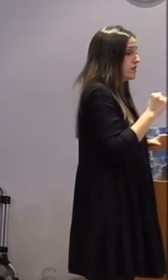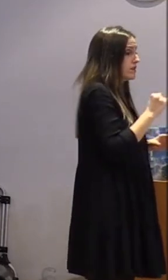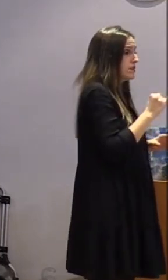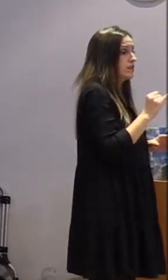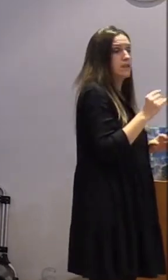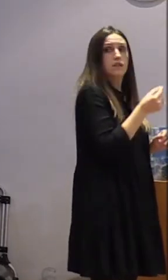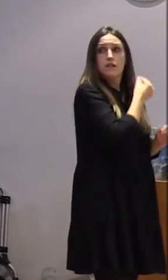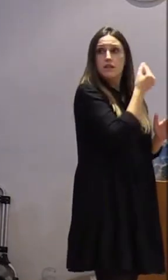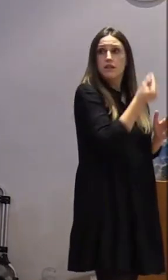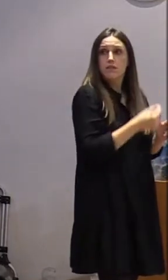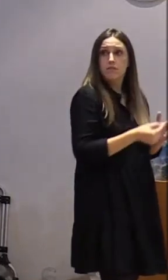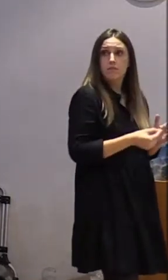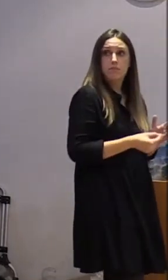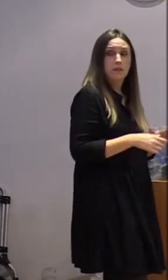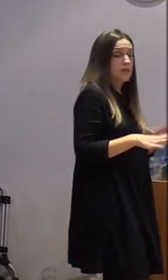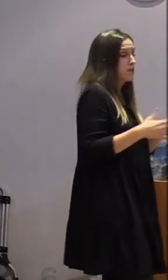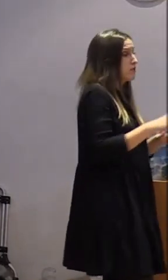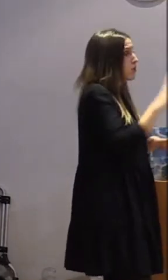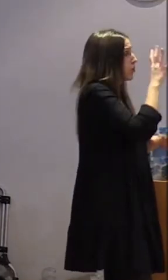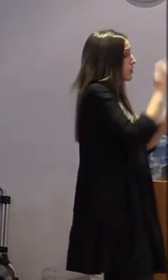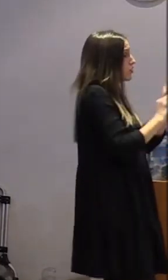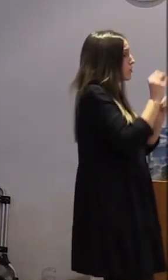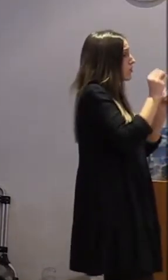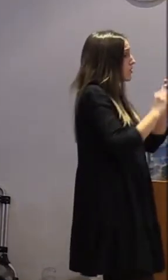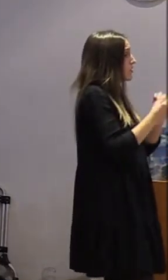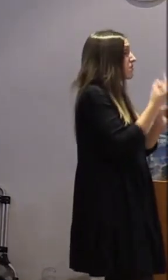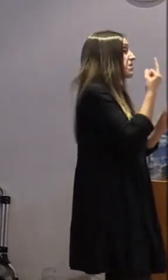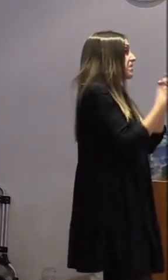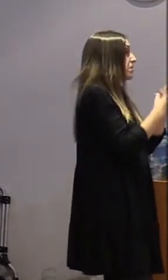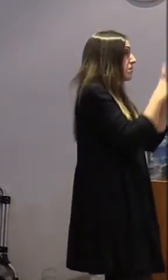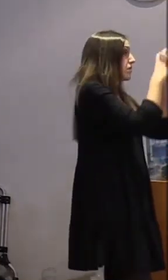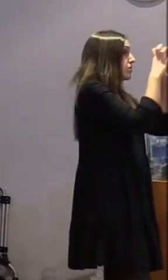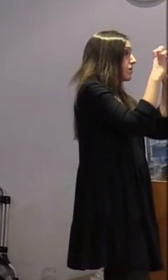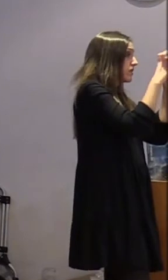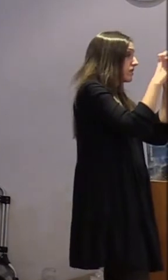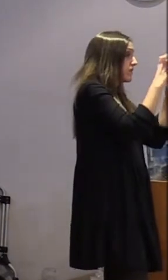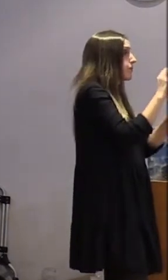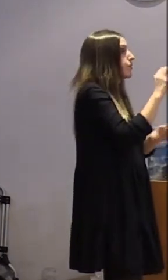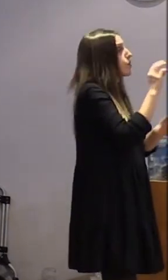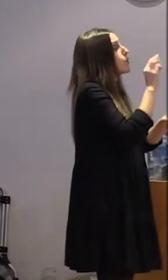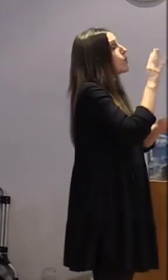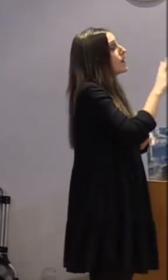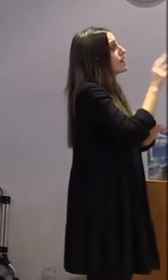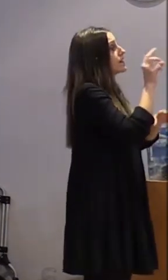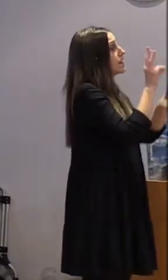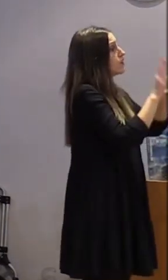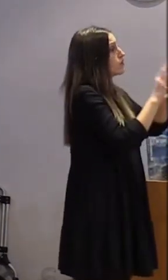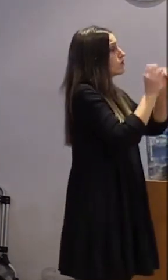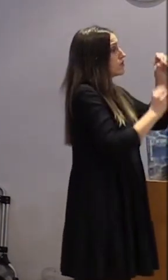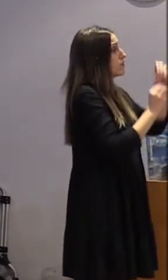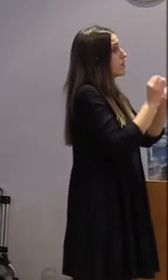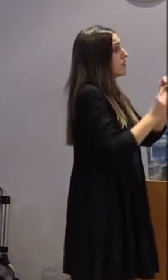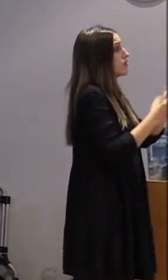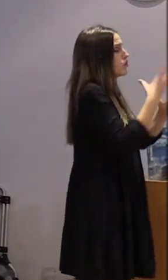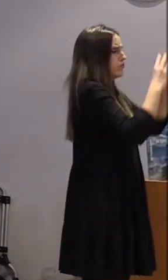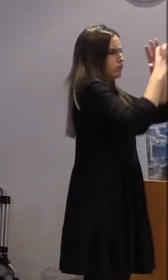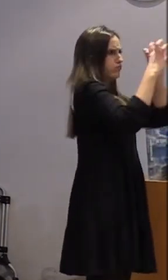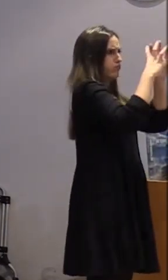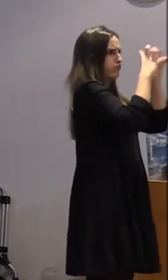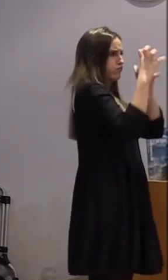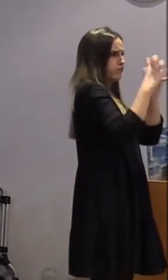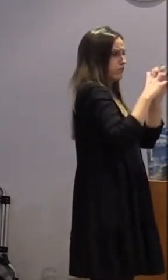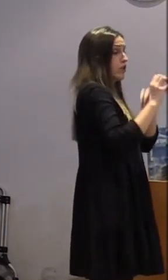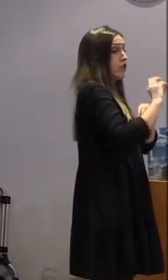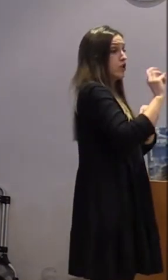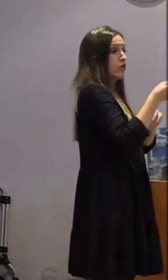pintan en promedio un 4% de cielos con alguna nubecilla, un 48% con bastantes nubes y otro 48% con